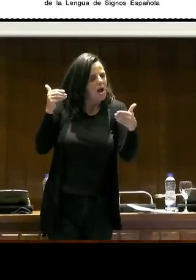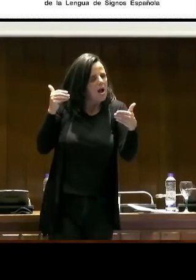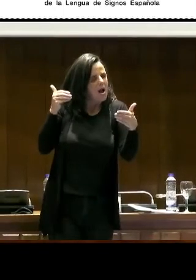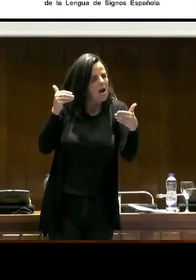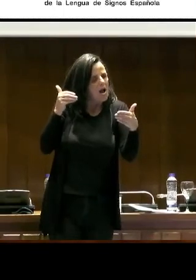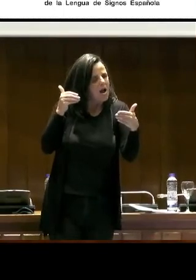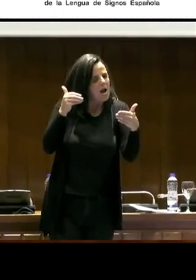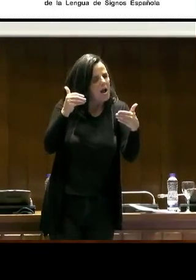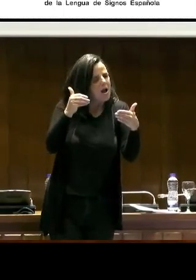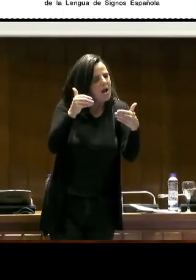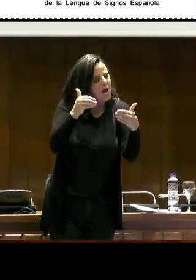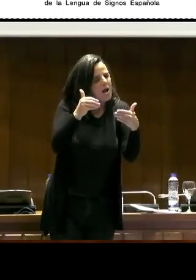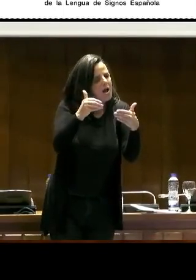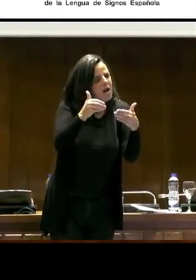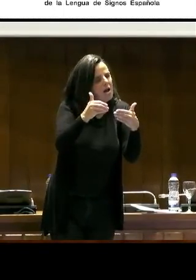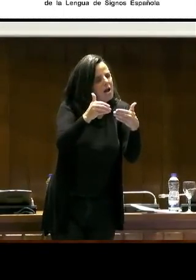y presiento